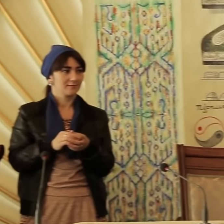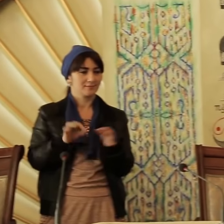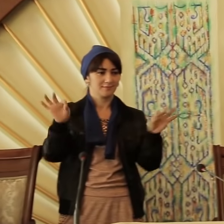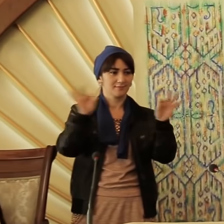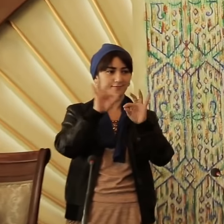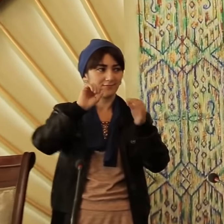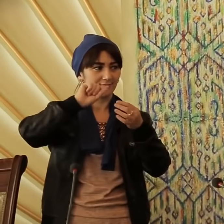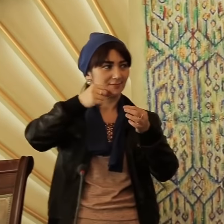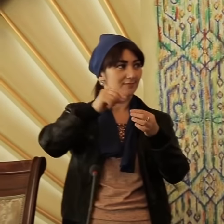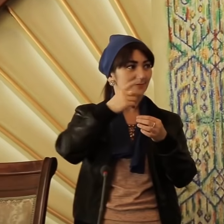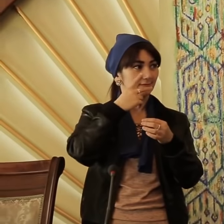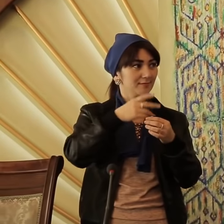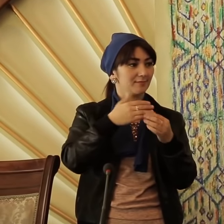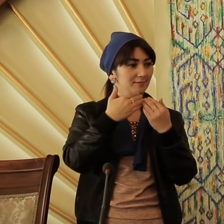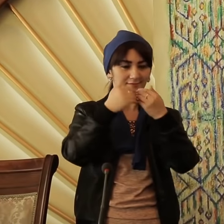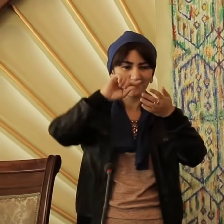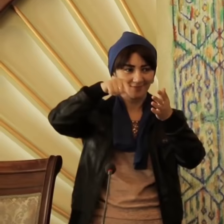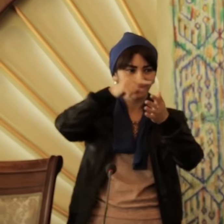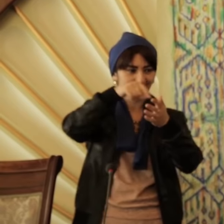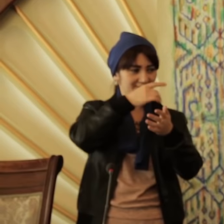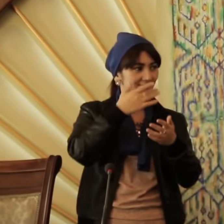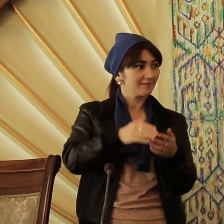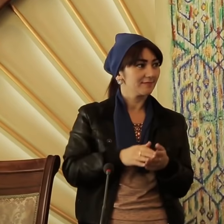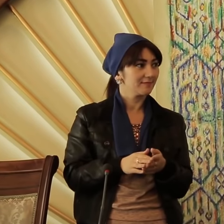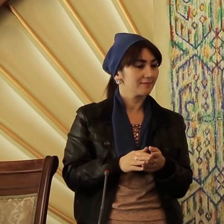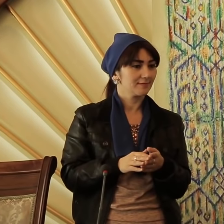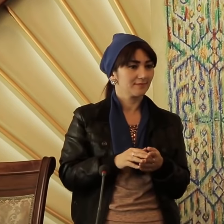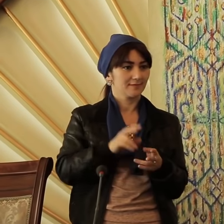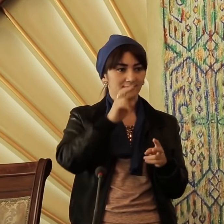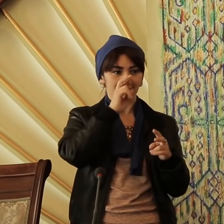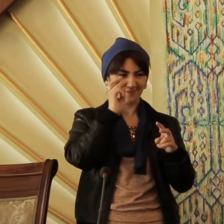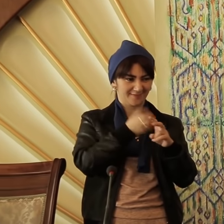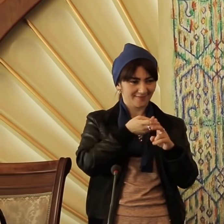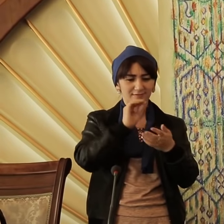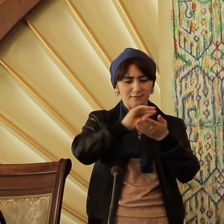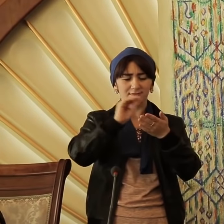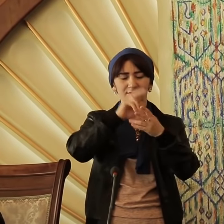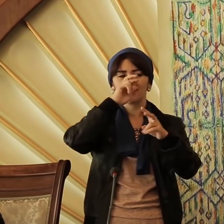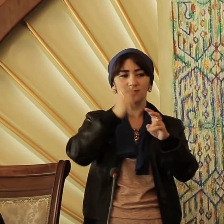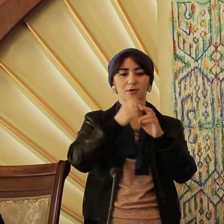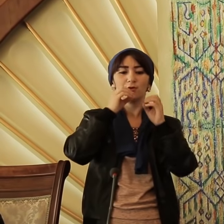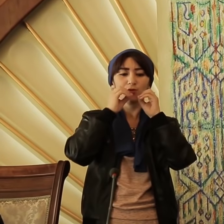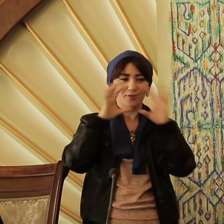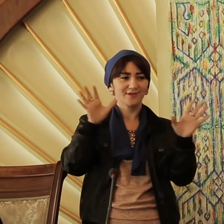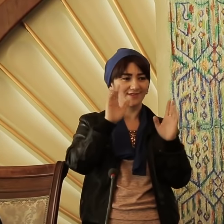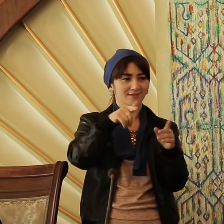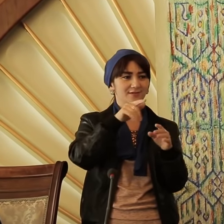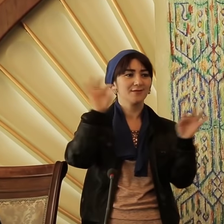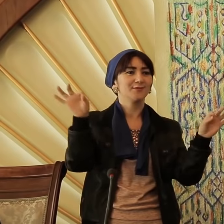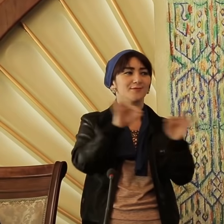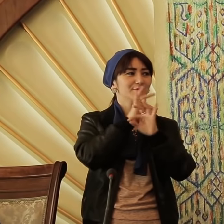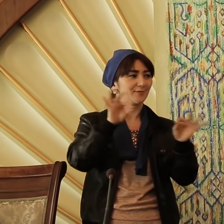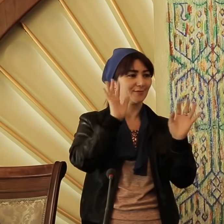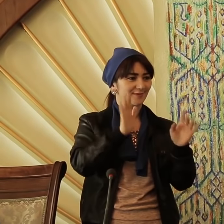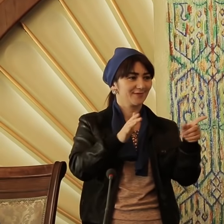Mana bu defterchalarni ochib qo'yib, yozib-yozib zerikkandan keyin ushlasa musiqa ohangrabo kuy chiqadi,